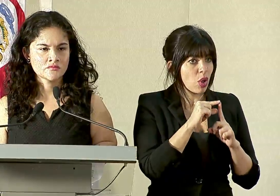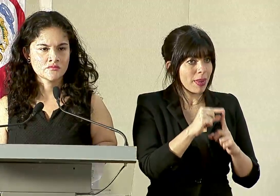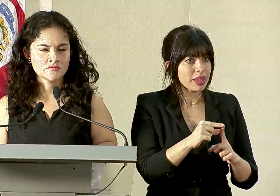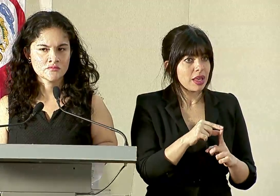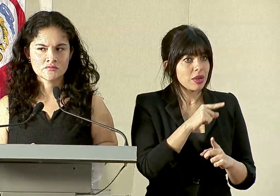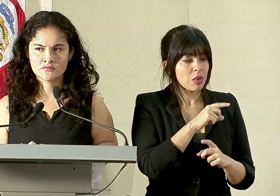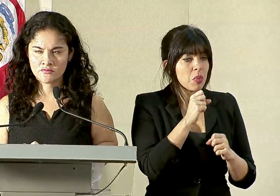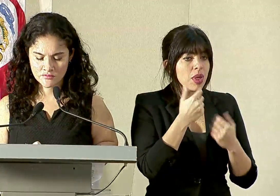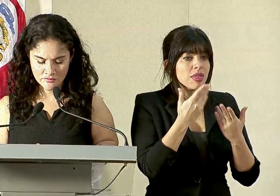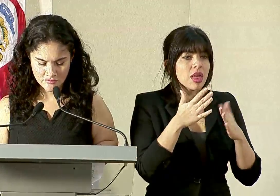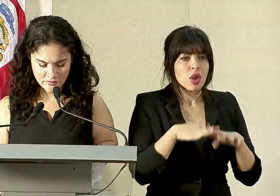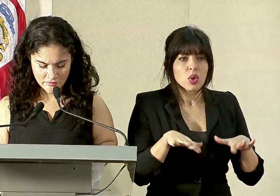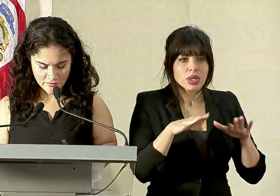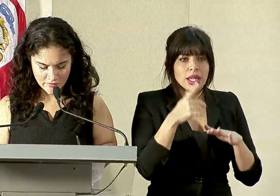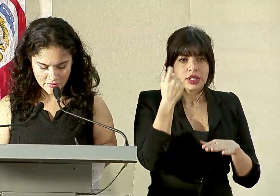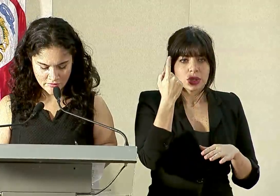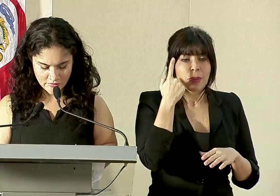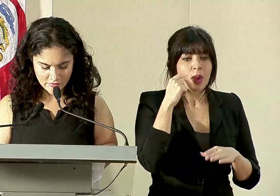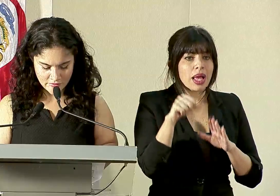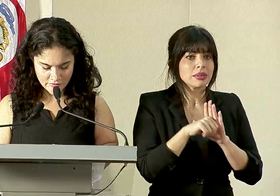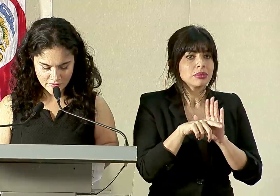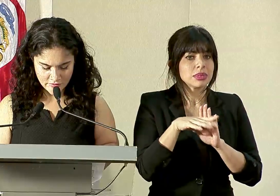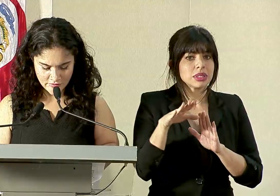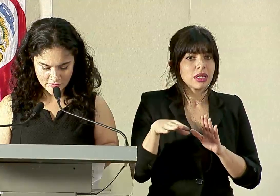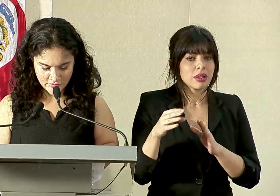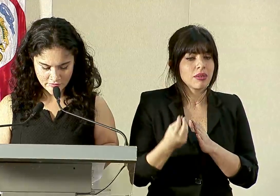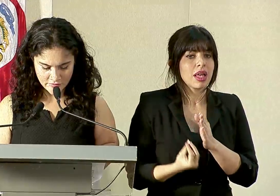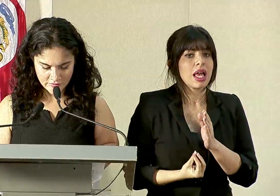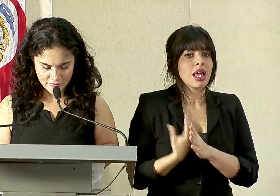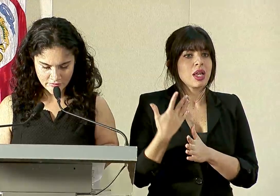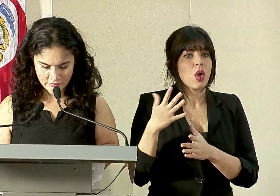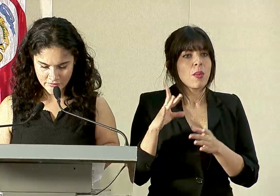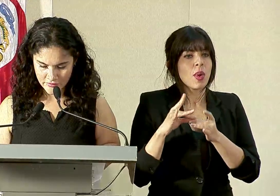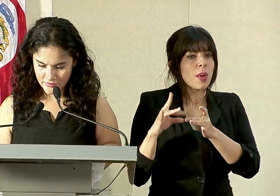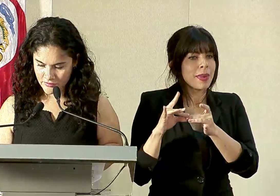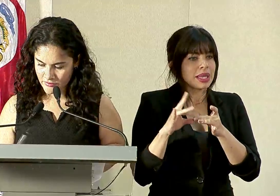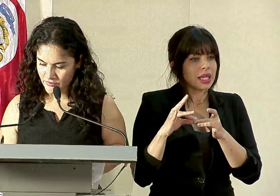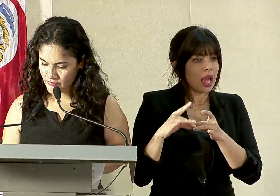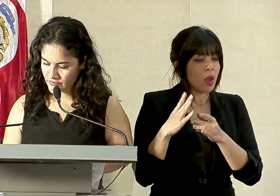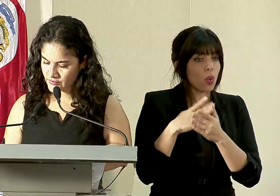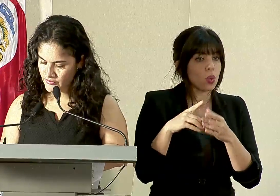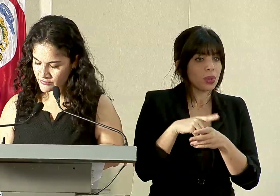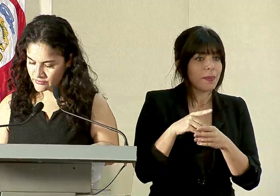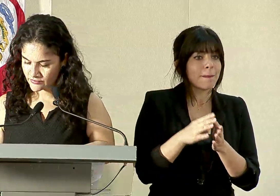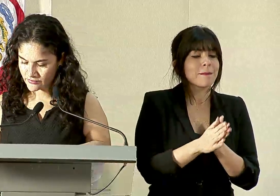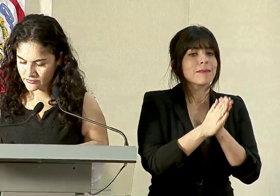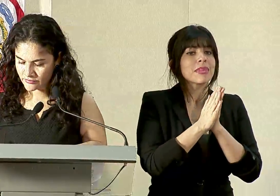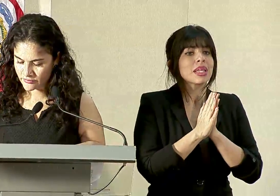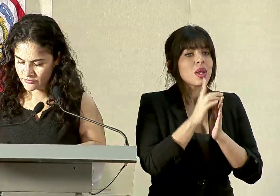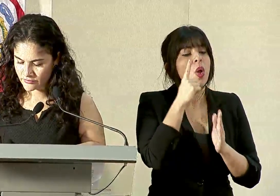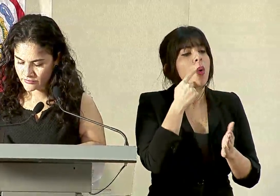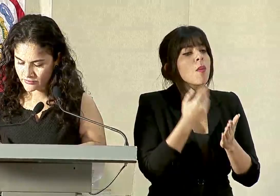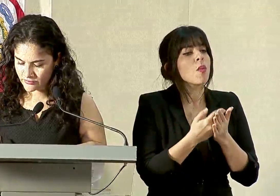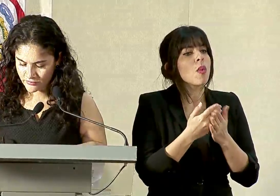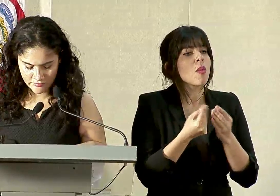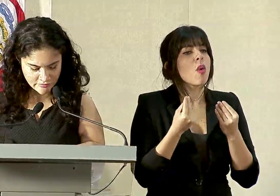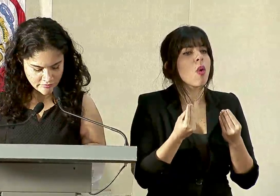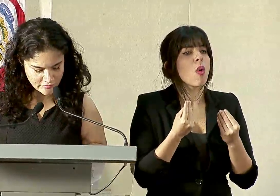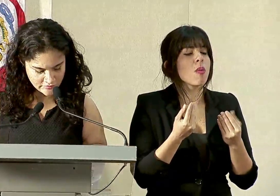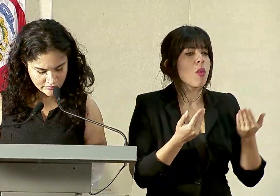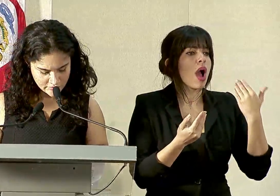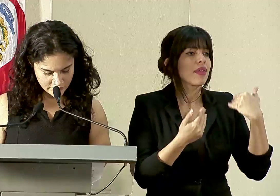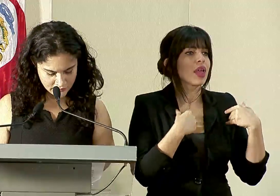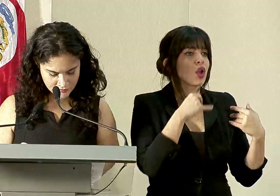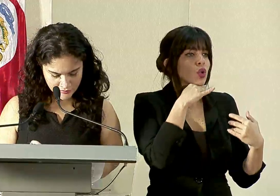dar el contexto porque en la asamblea legislativa eso generó algunos comentarios incluso diputados pidiéndole que compruebe cómo era que había